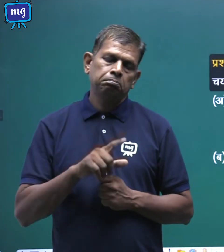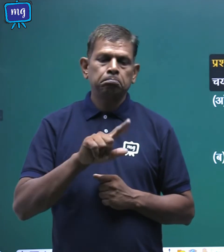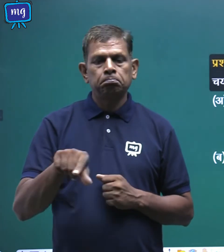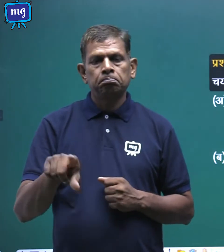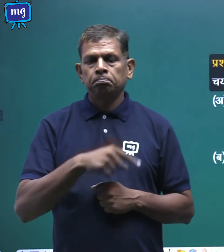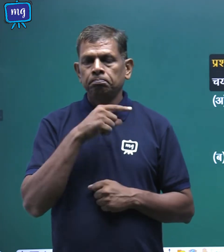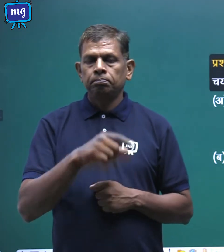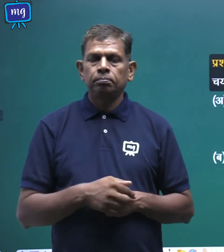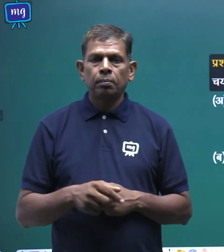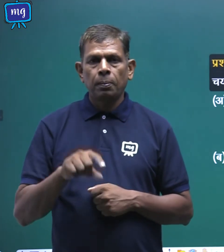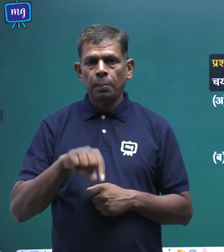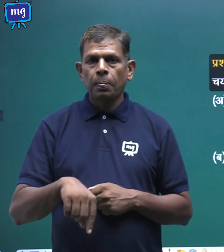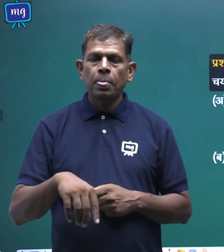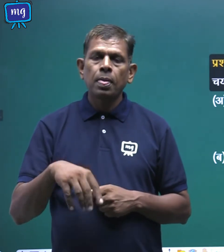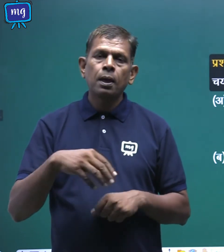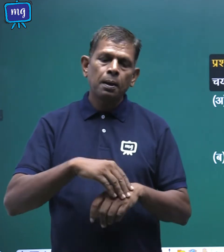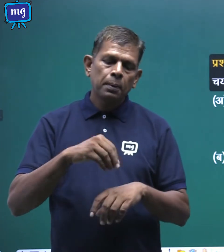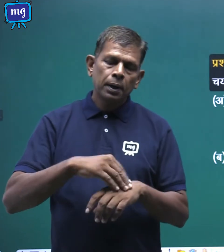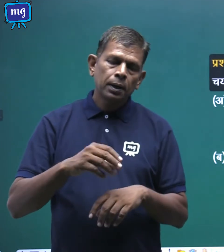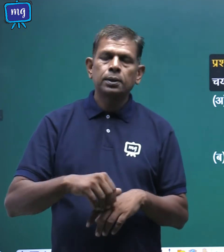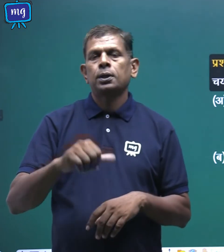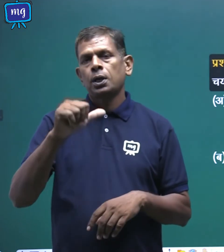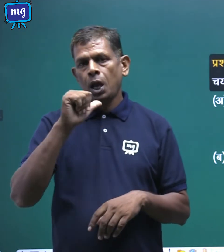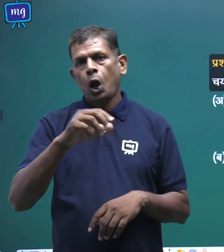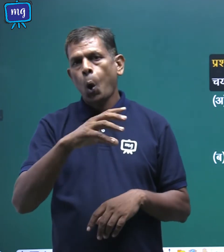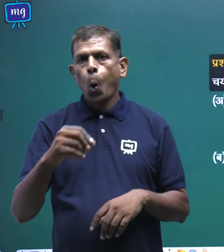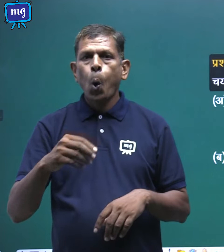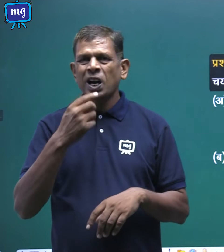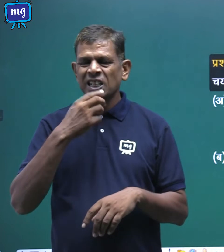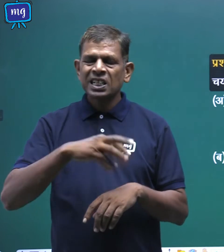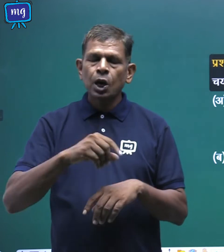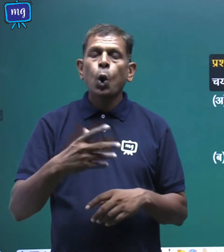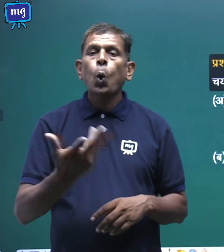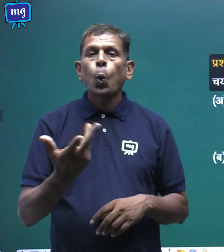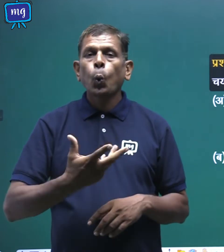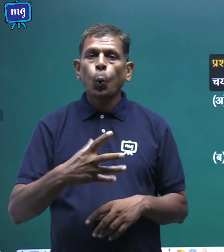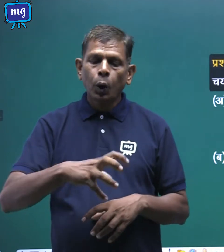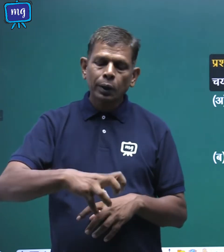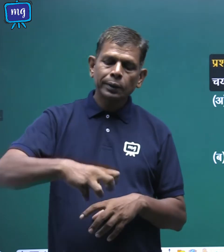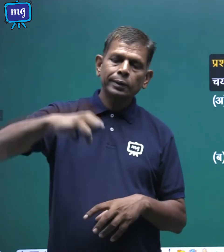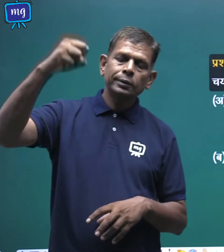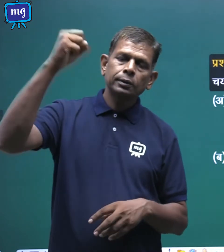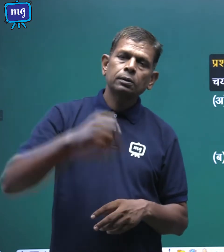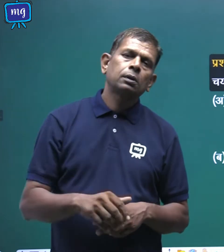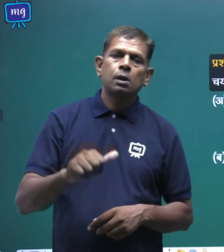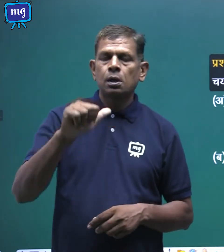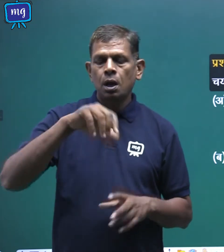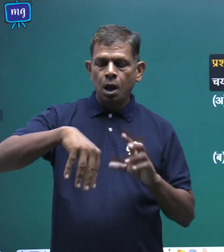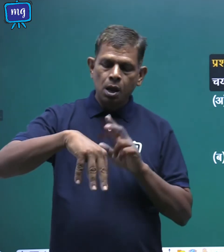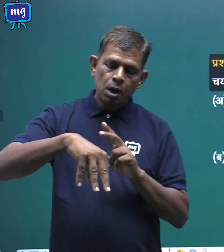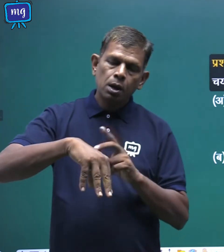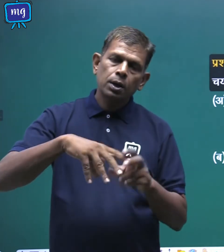नहीं, मिट्टी से जल और खनिज कौन अवशोषित करती हैं? जड़ें अवशोषित करती